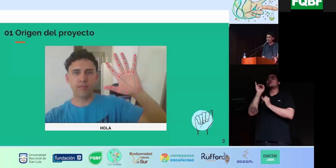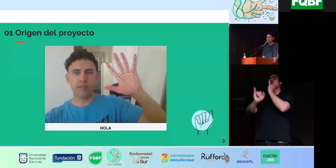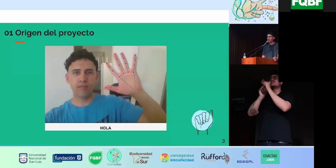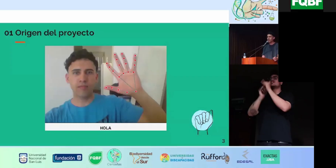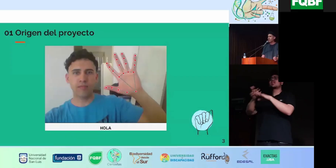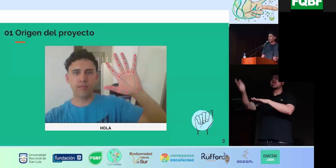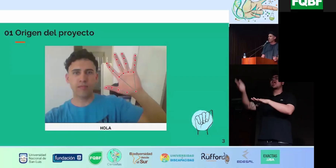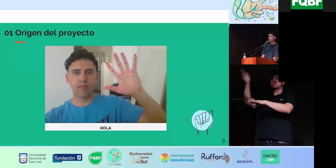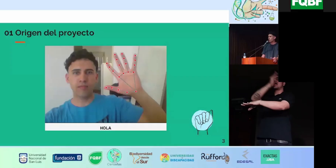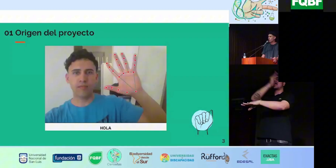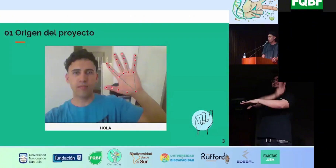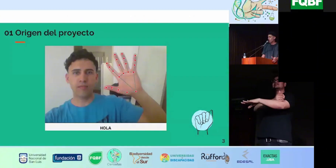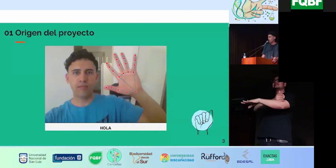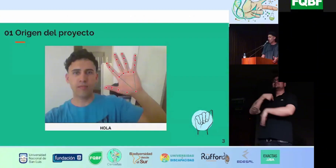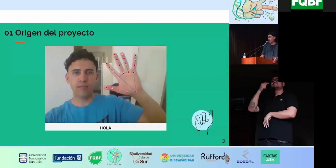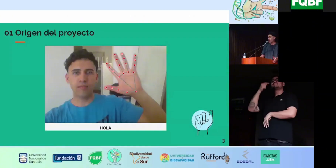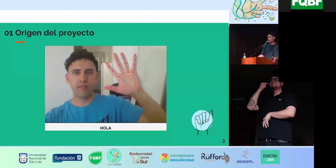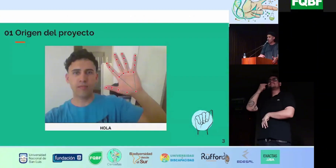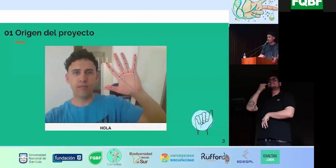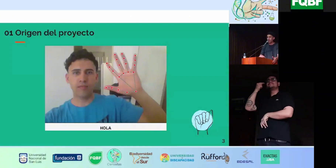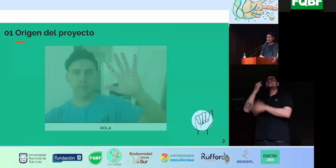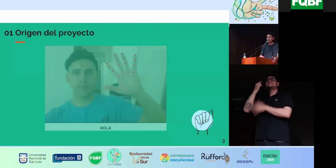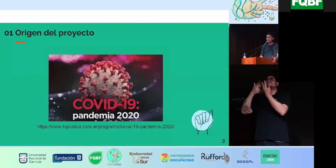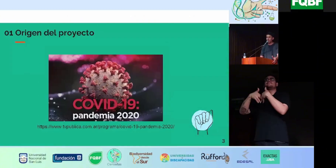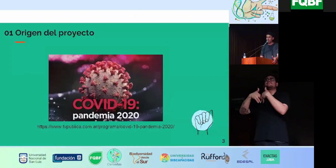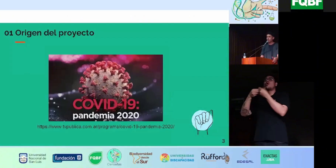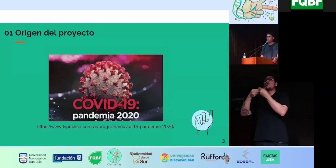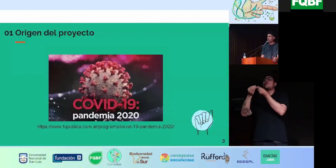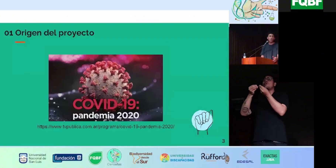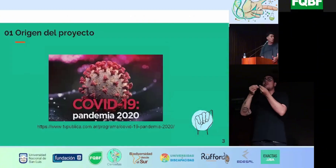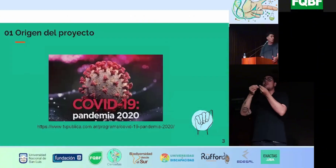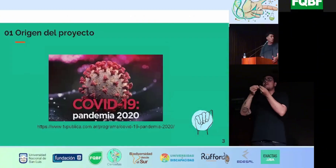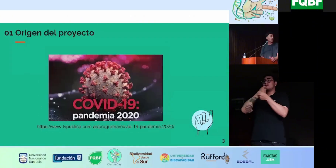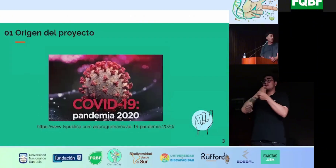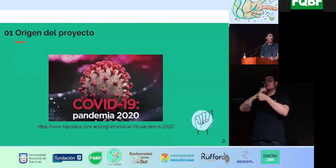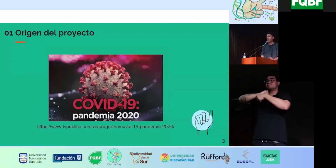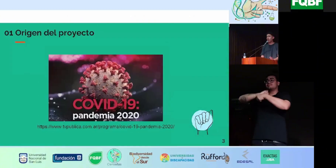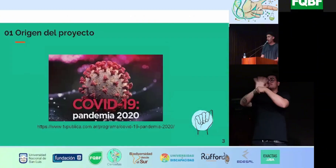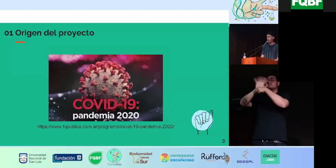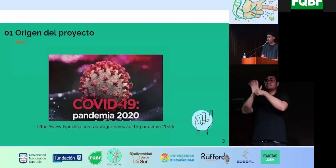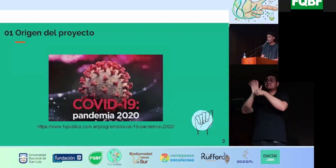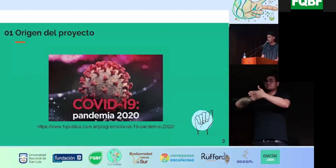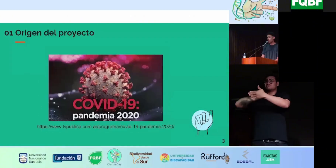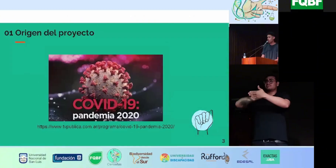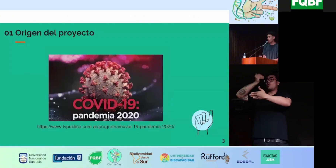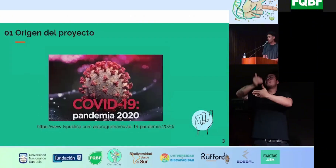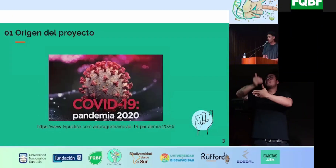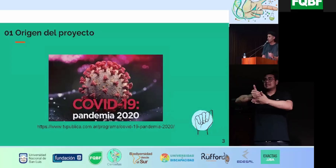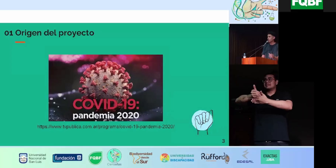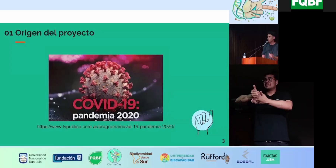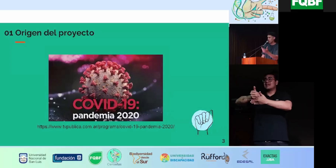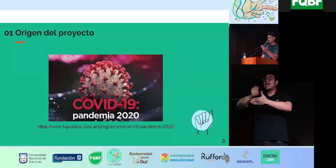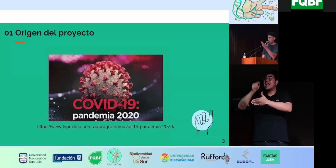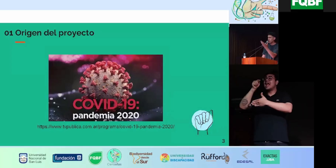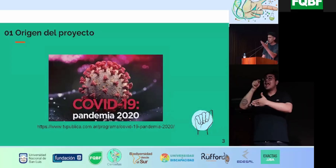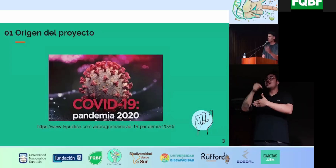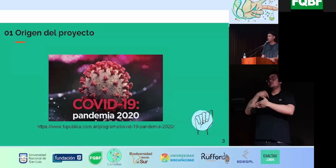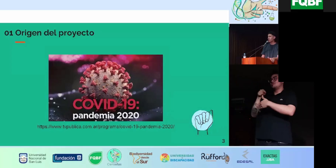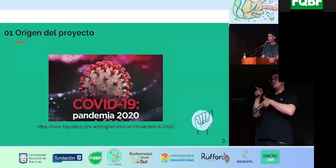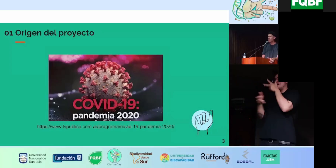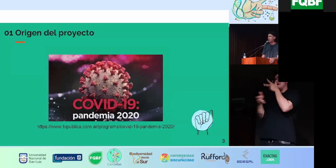ahora, surgió durante la pandemia, cuando estaba aprendiendo LSA, justamente